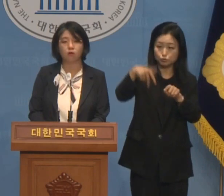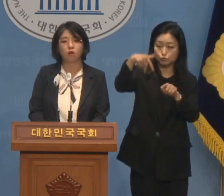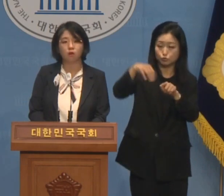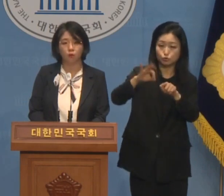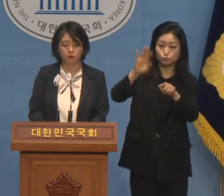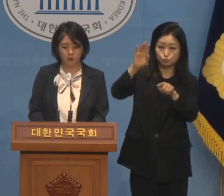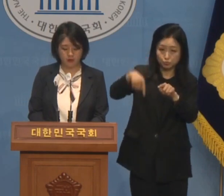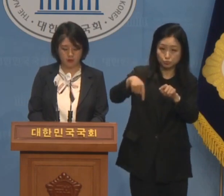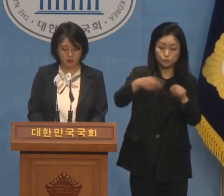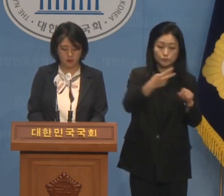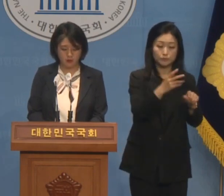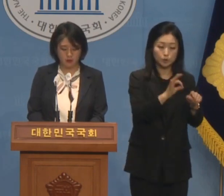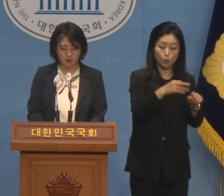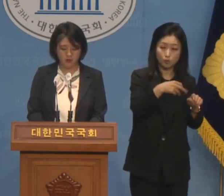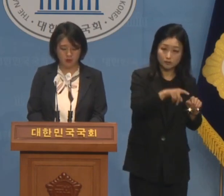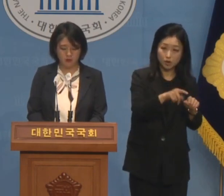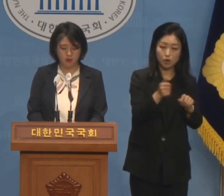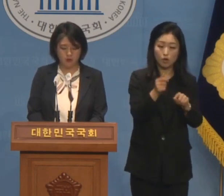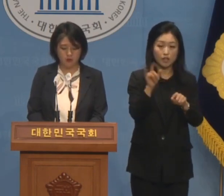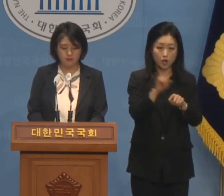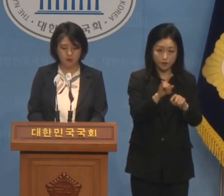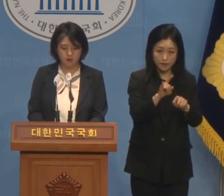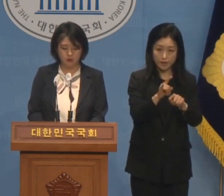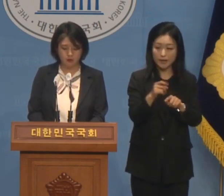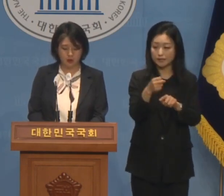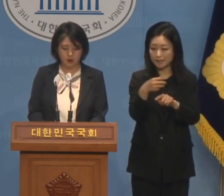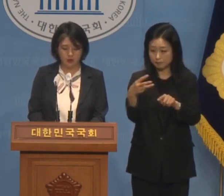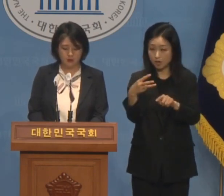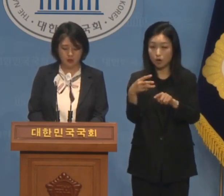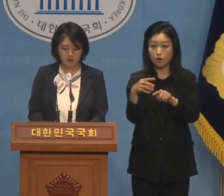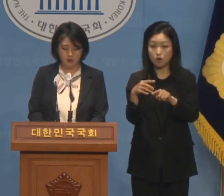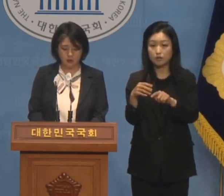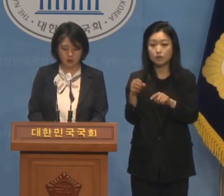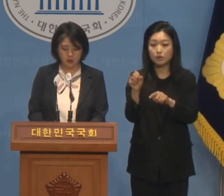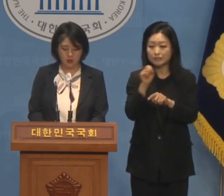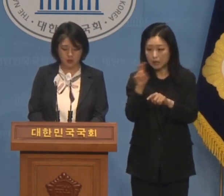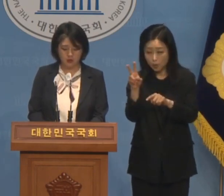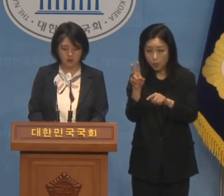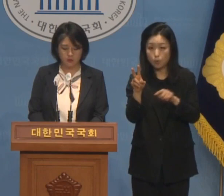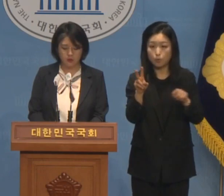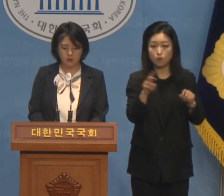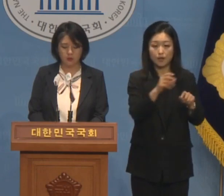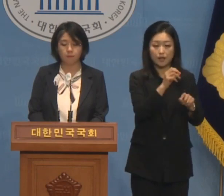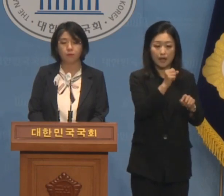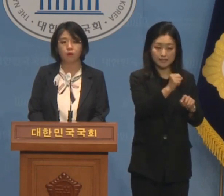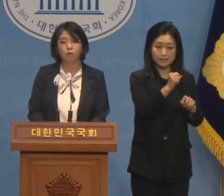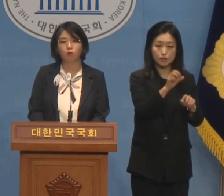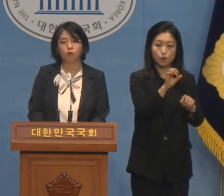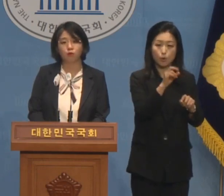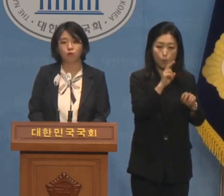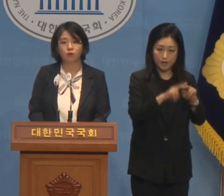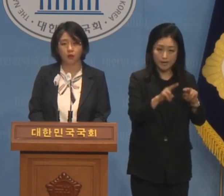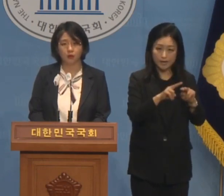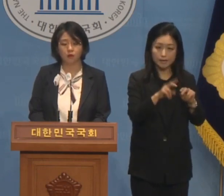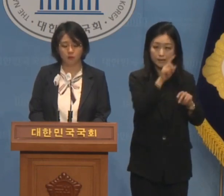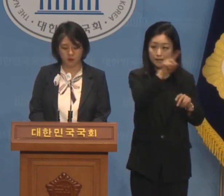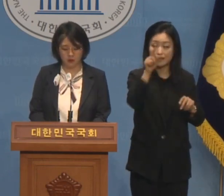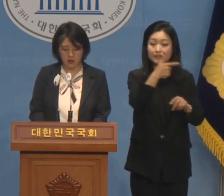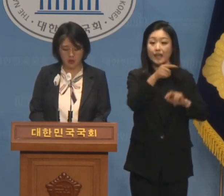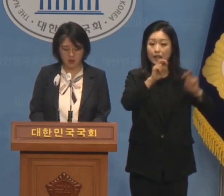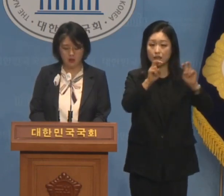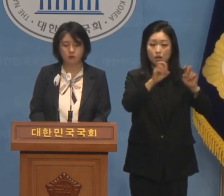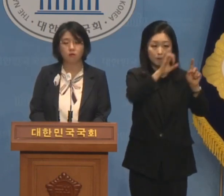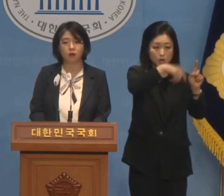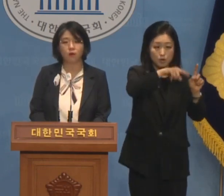중부발전, 동서발전, 현대제철, 삼성전자, 쌍용 C&E, S-Oil 등 모두